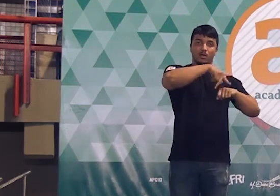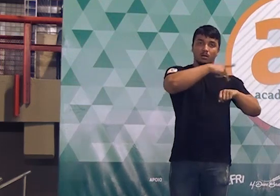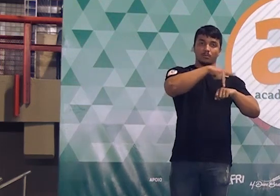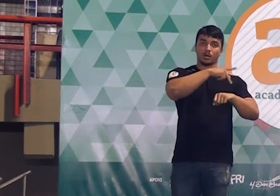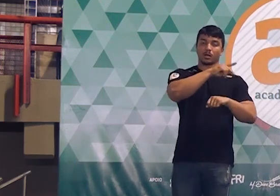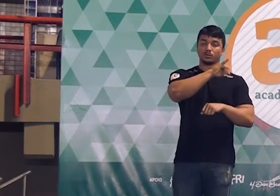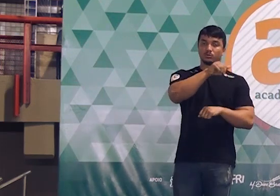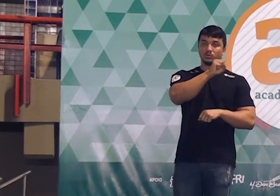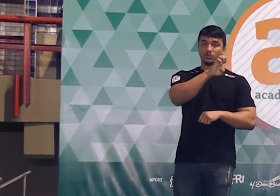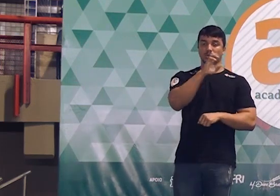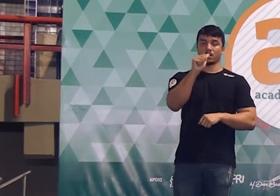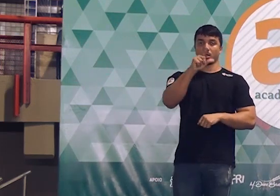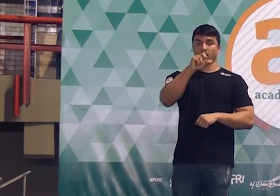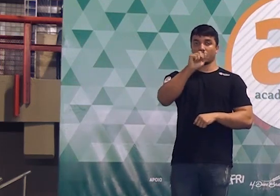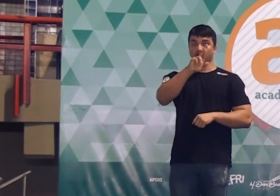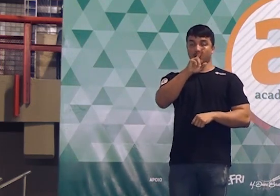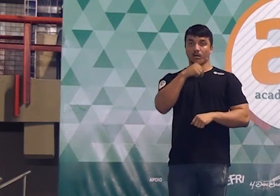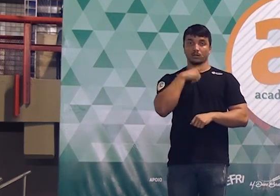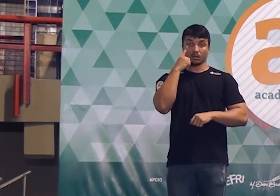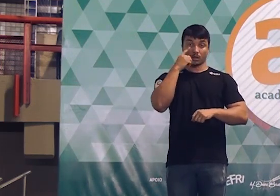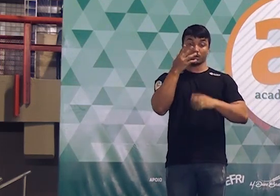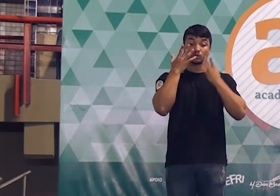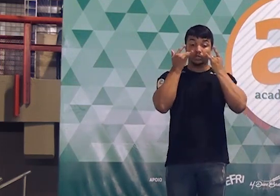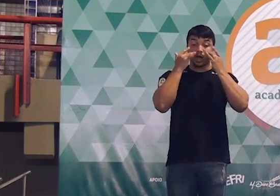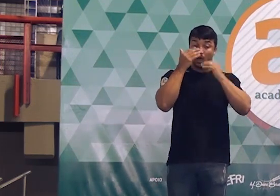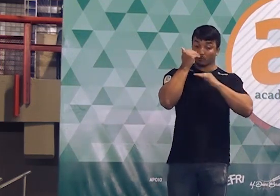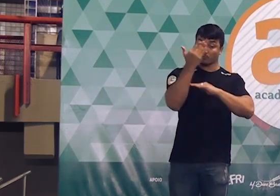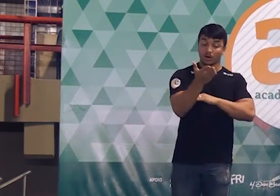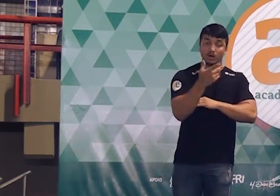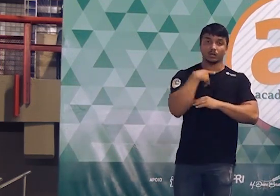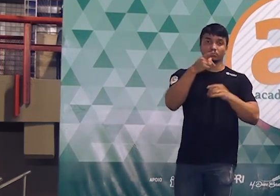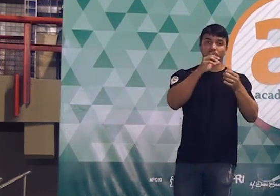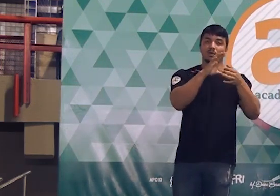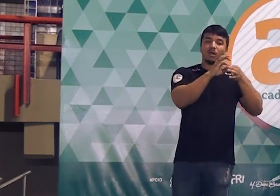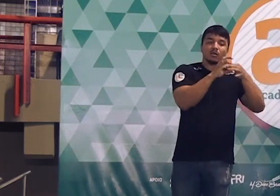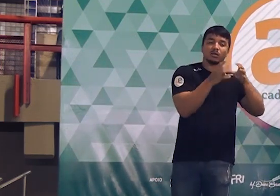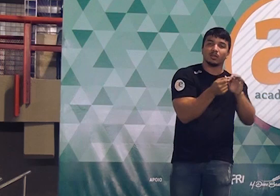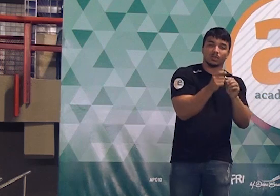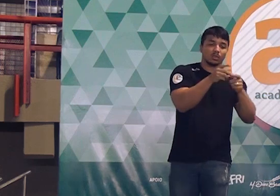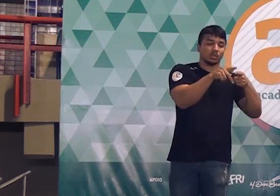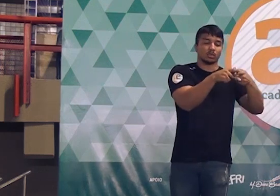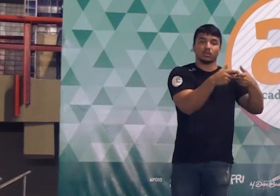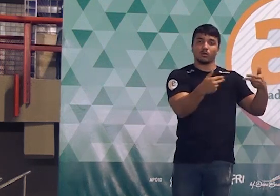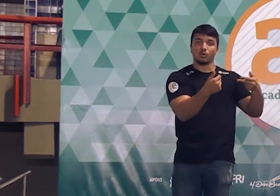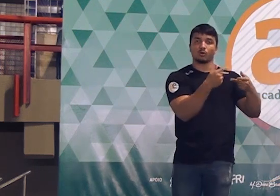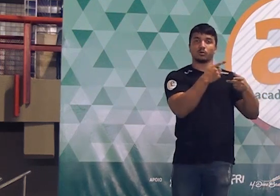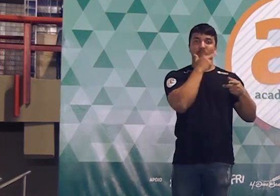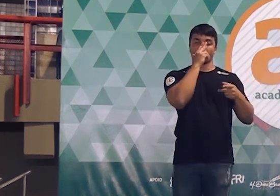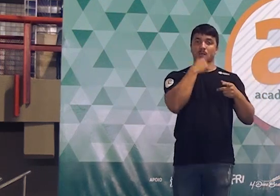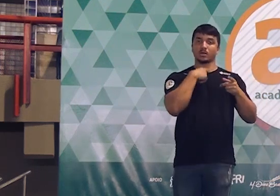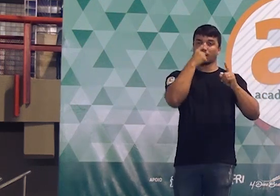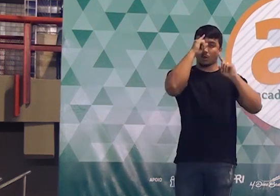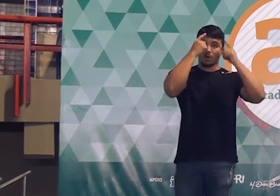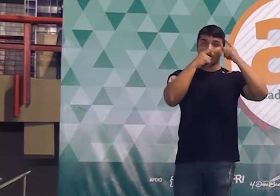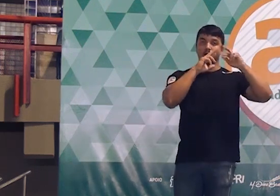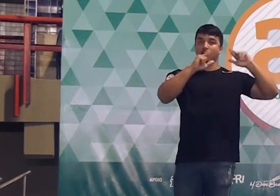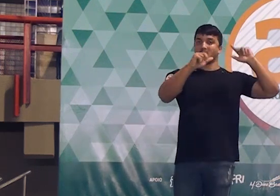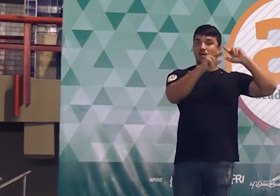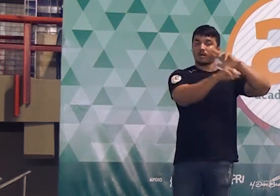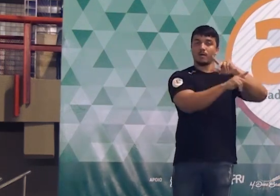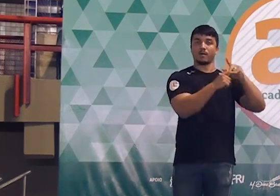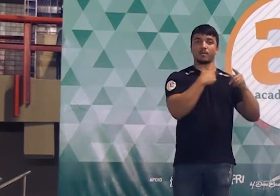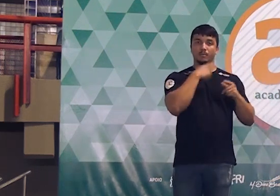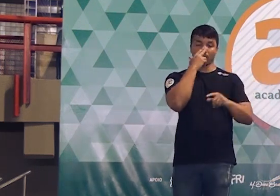já? Em frente ao teatro, tem uma galera que fica ali, não fica? Fazendo artesanato, uma moçada que é hippie, né? Que faz